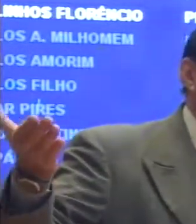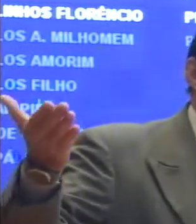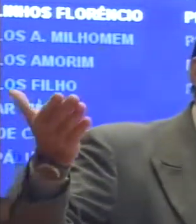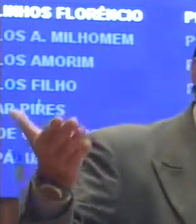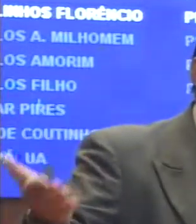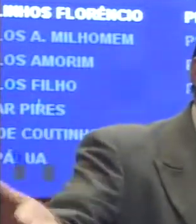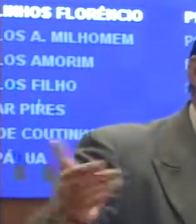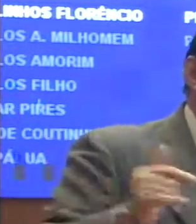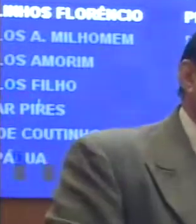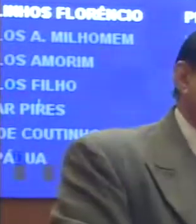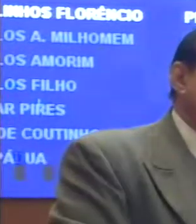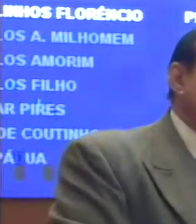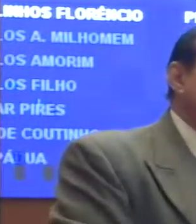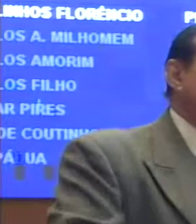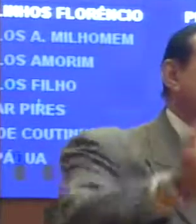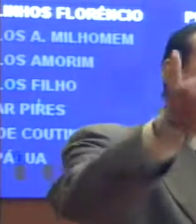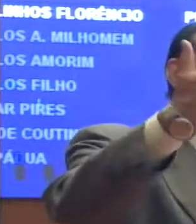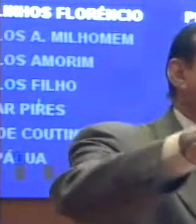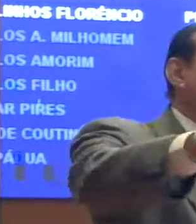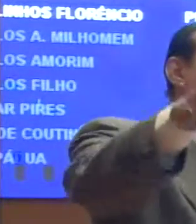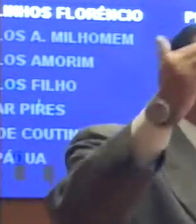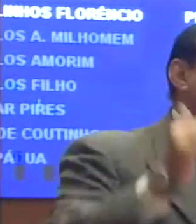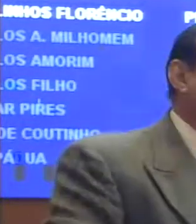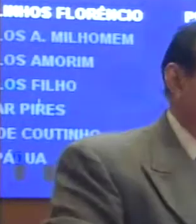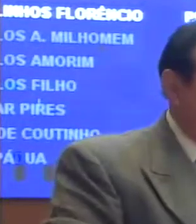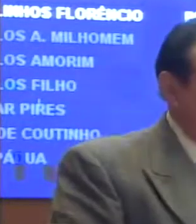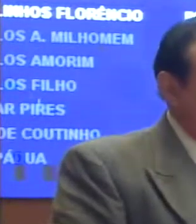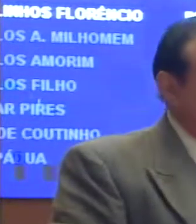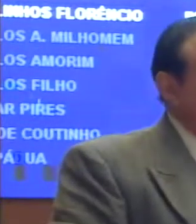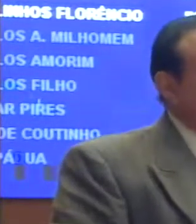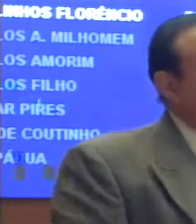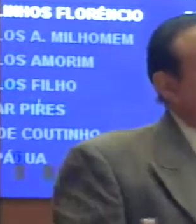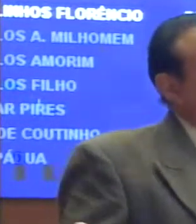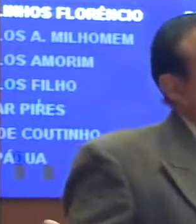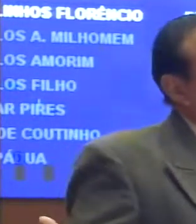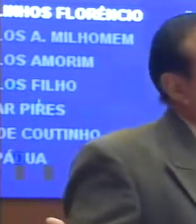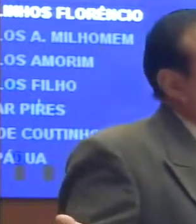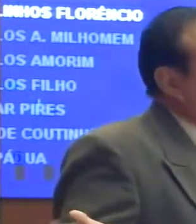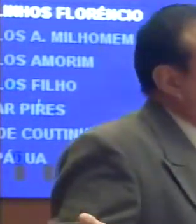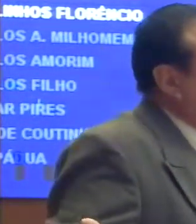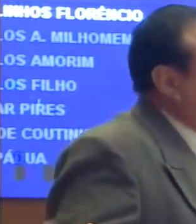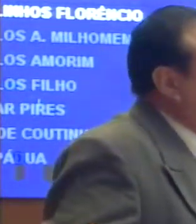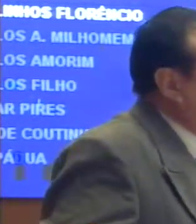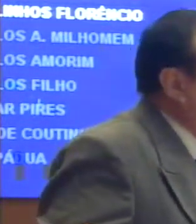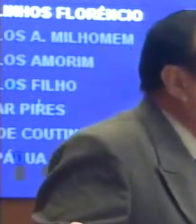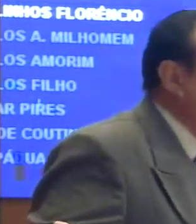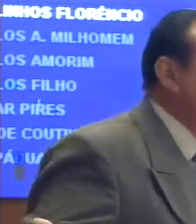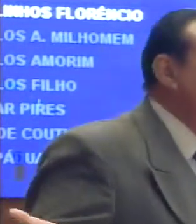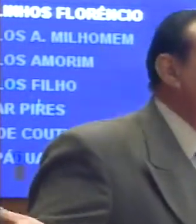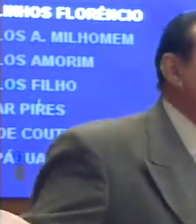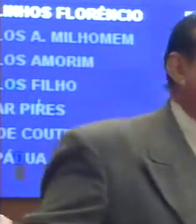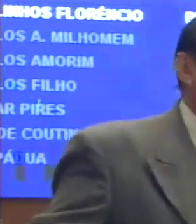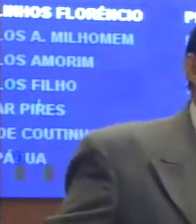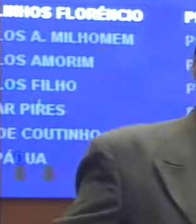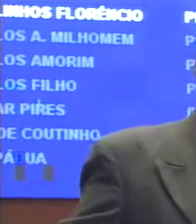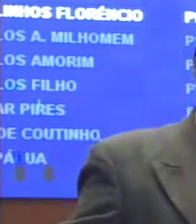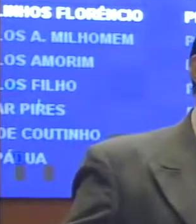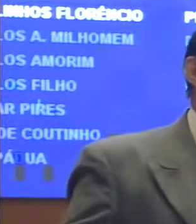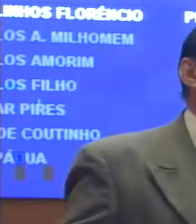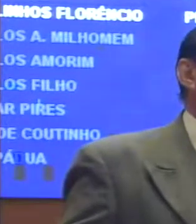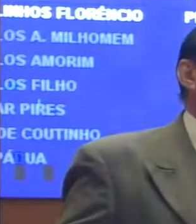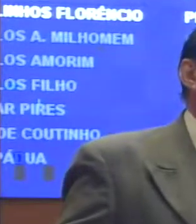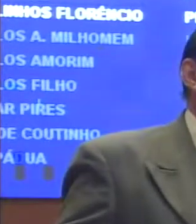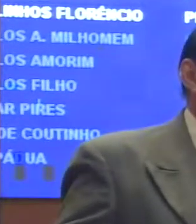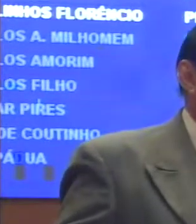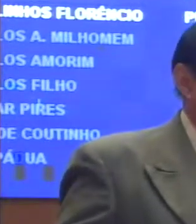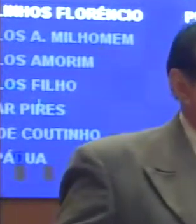15 a 20 mil por mês, isso já vem há algum tempo. Como é que nós podemos disputar uma eleição com